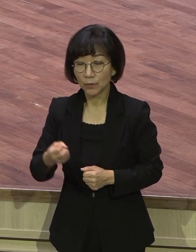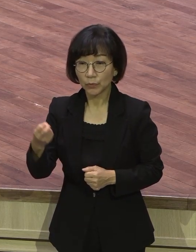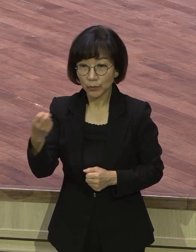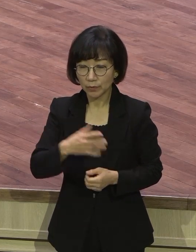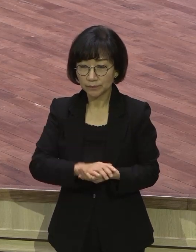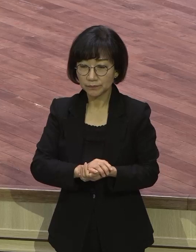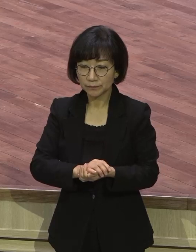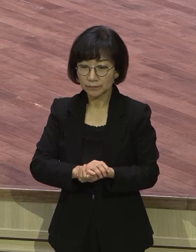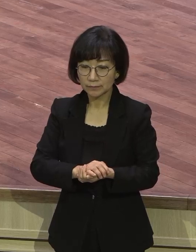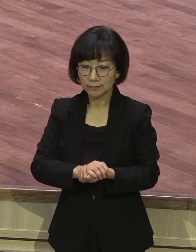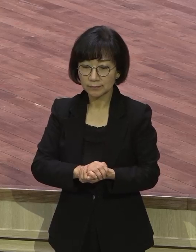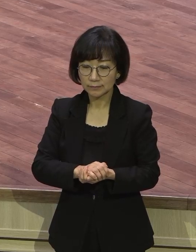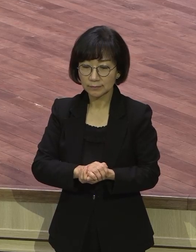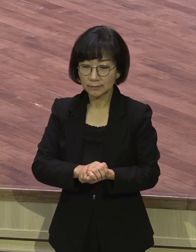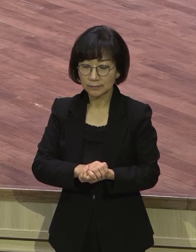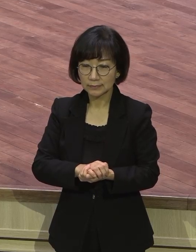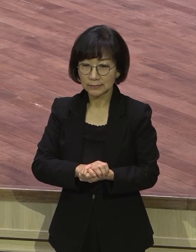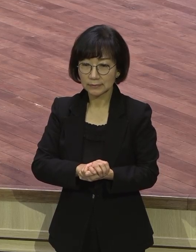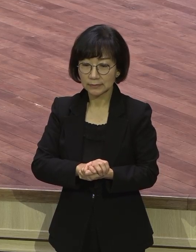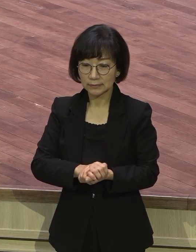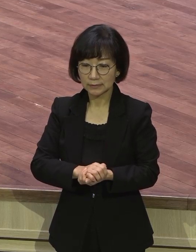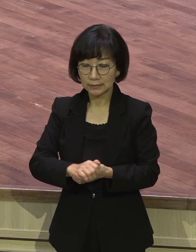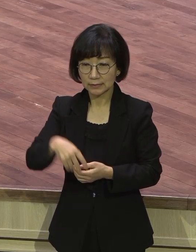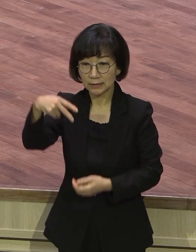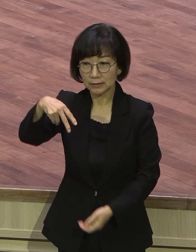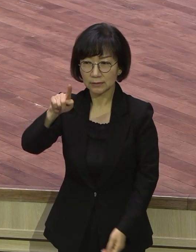우리 사모아의